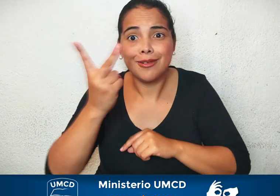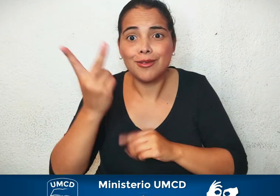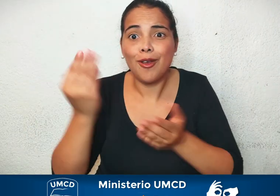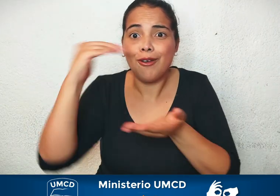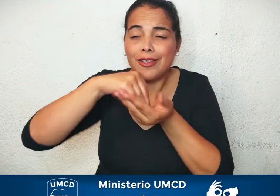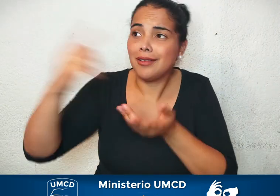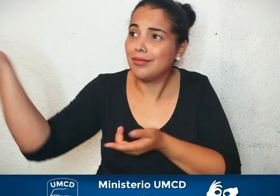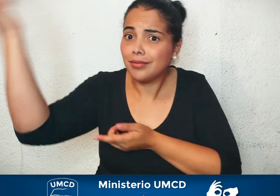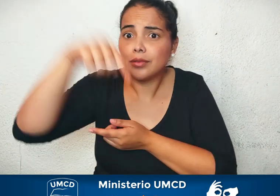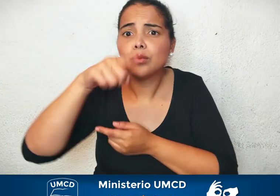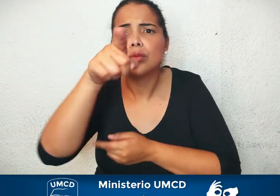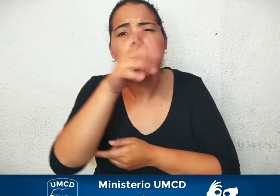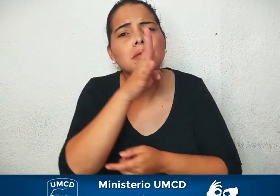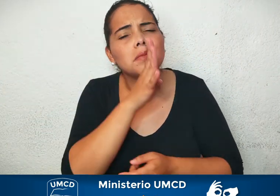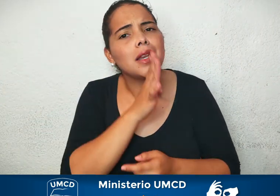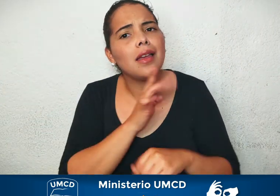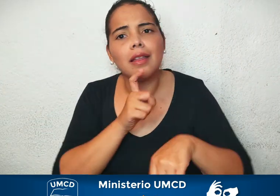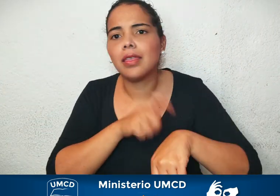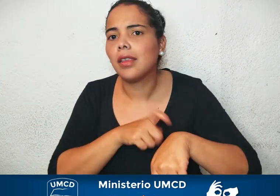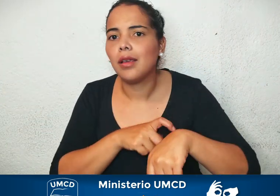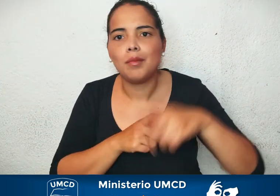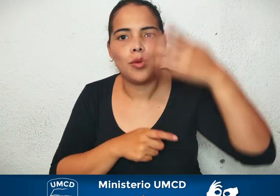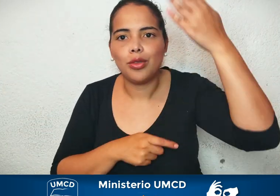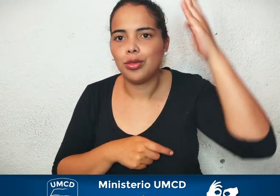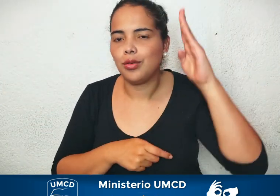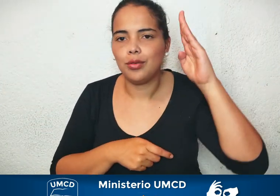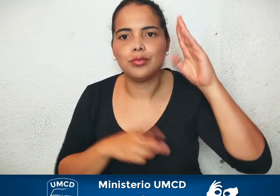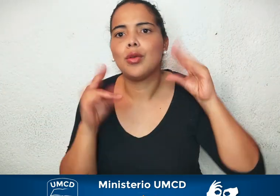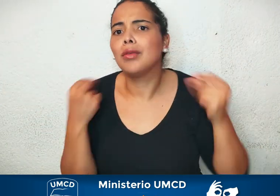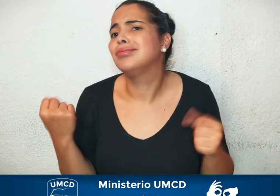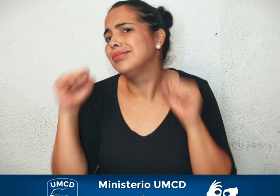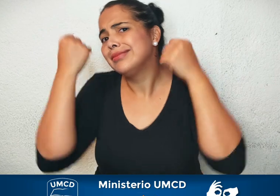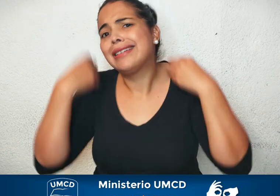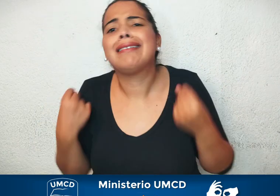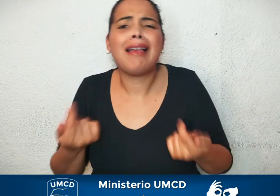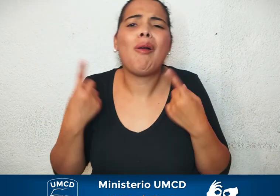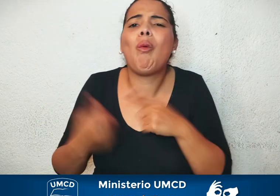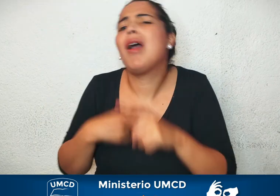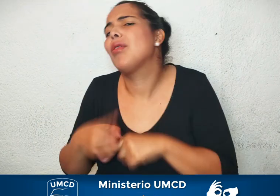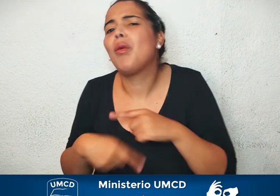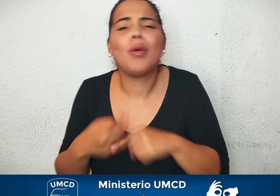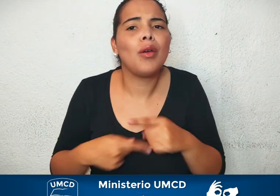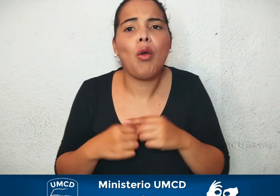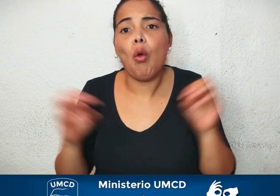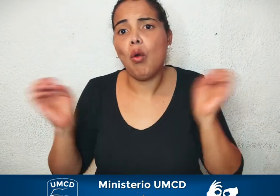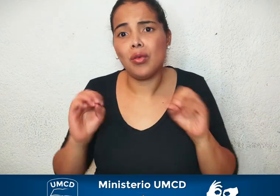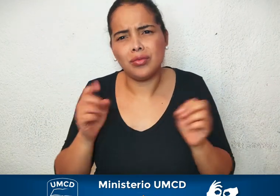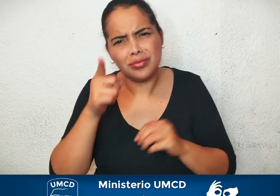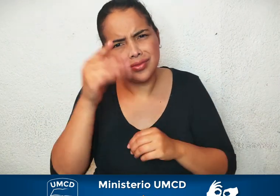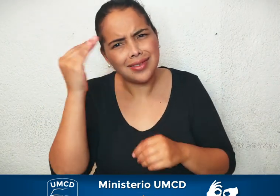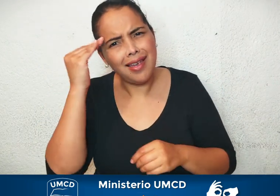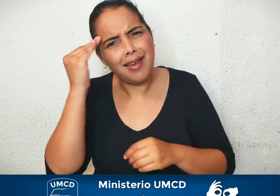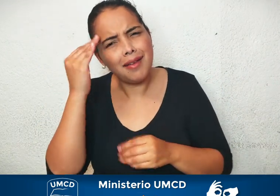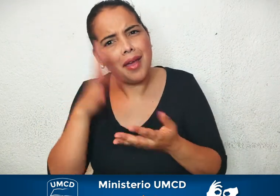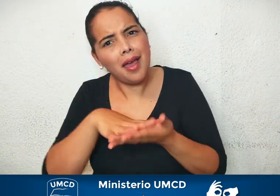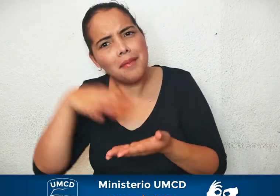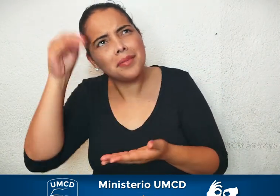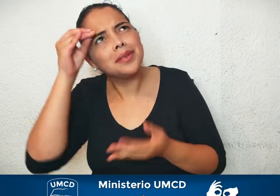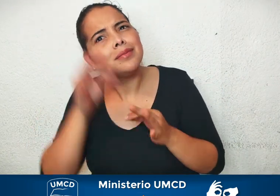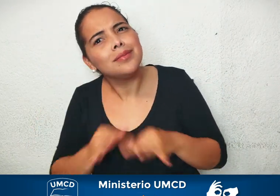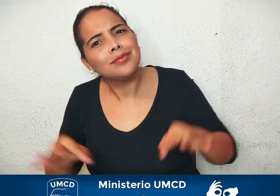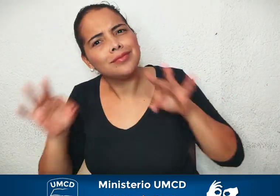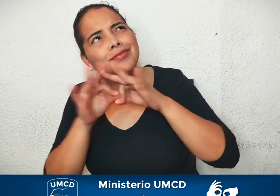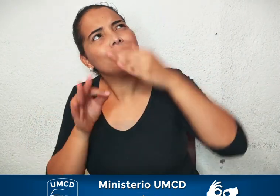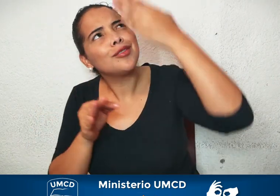que es esperada, está bajo el tiempo y el control de Dios. Si esos dos eventos, los más importantes